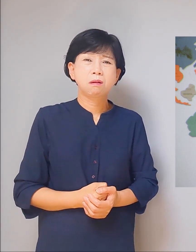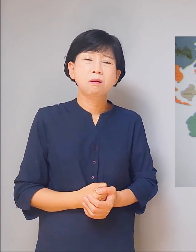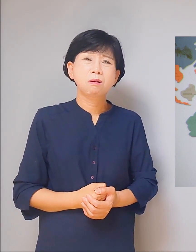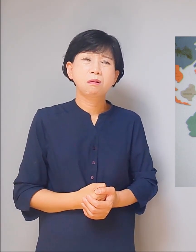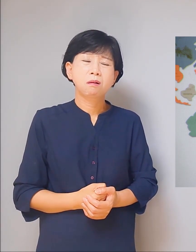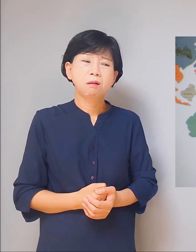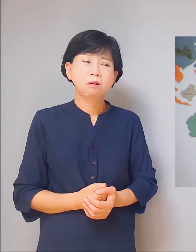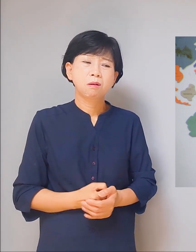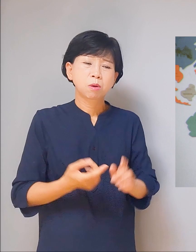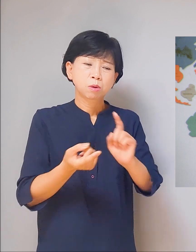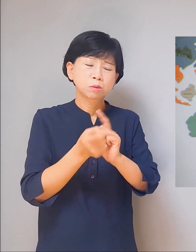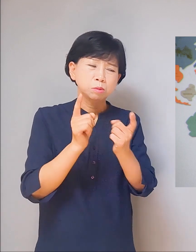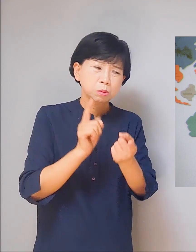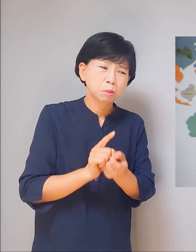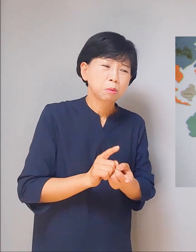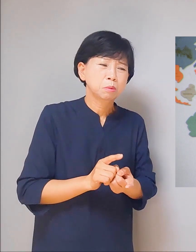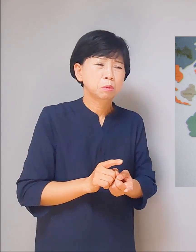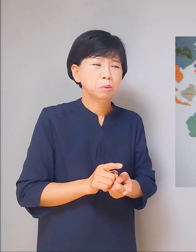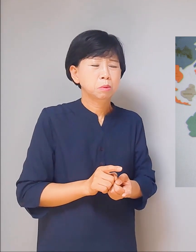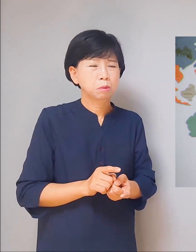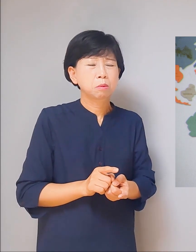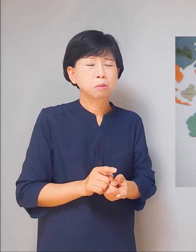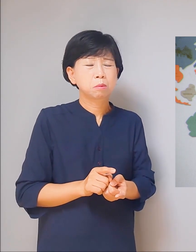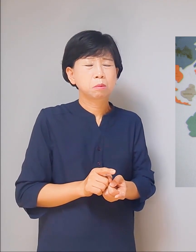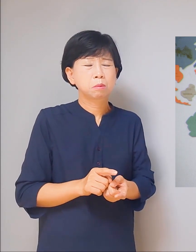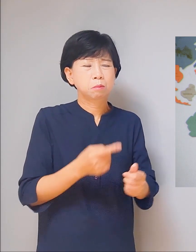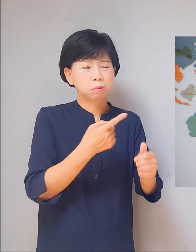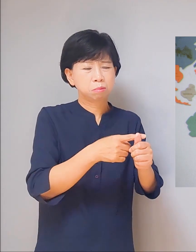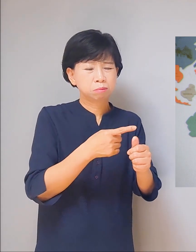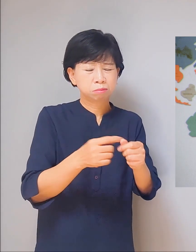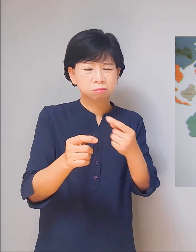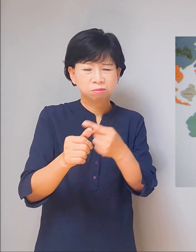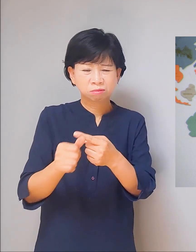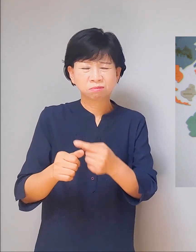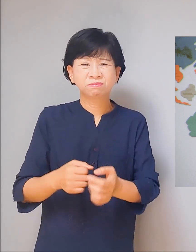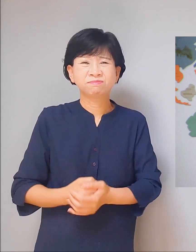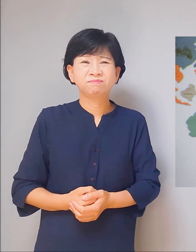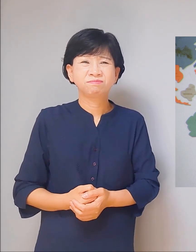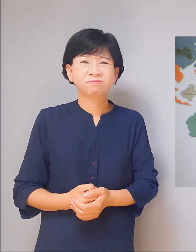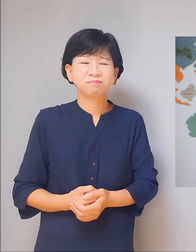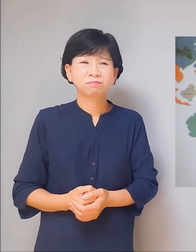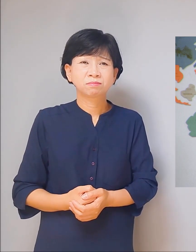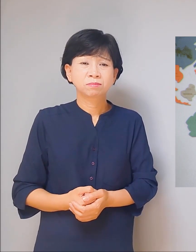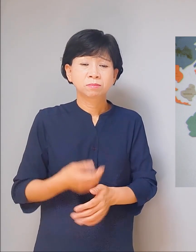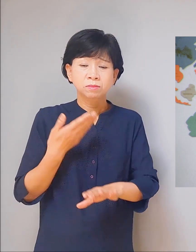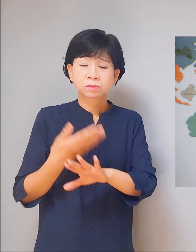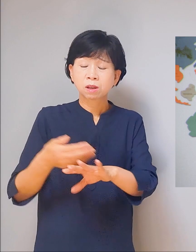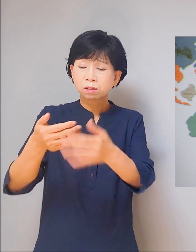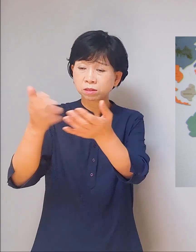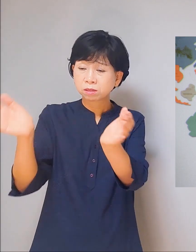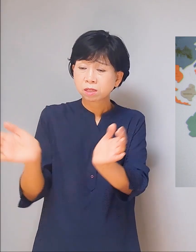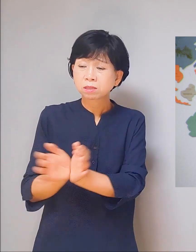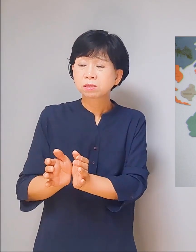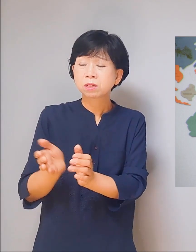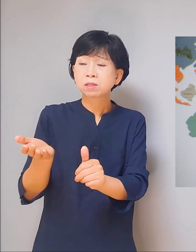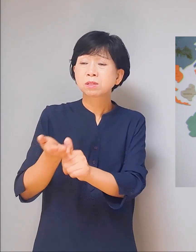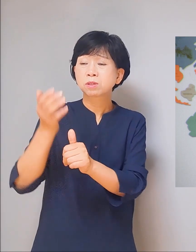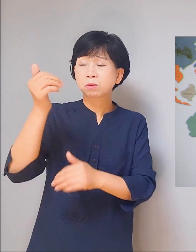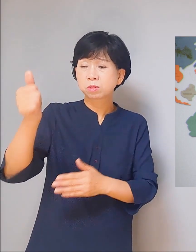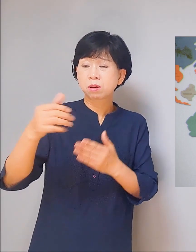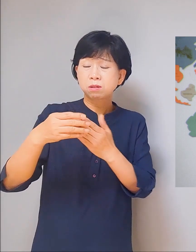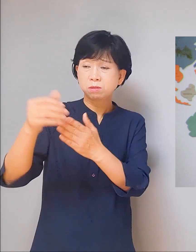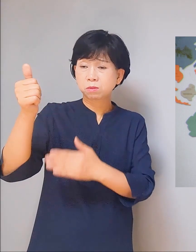서로 비판하고 정죄하는 거죠. 리더인데. 또 어떤 리더는요, 교회에 유익을 줍니다. 교회에